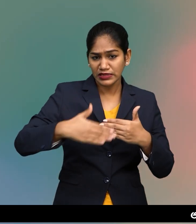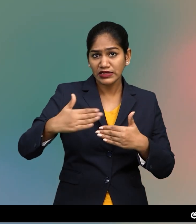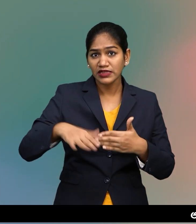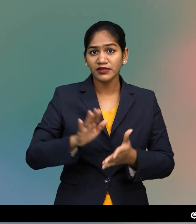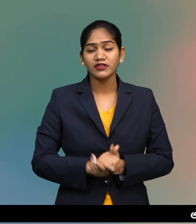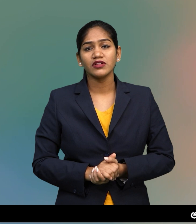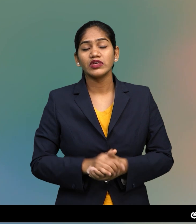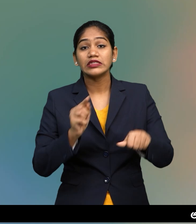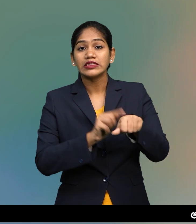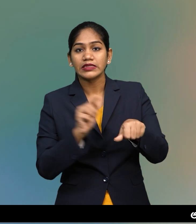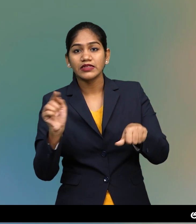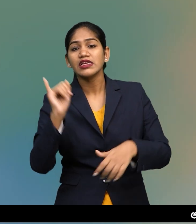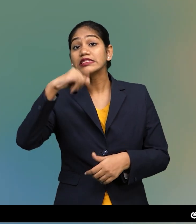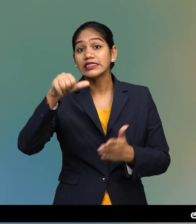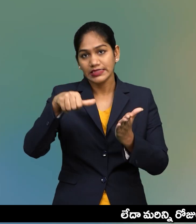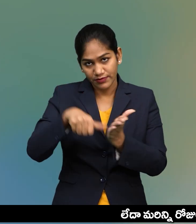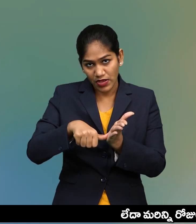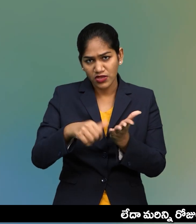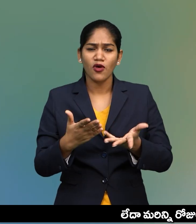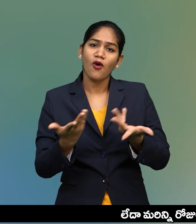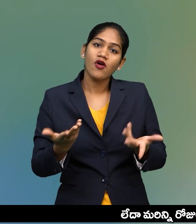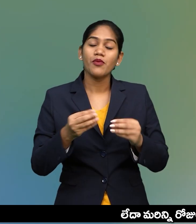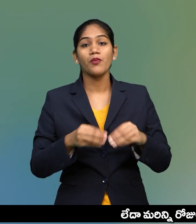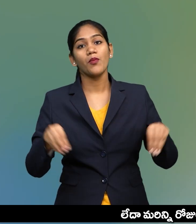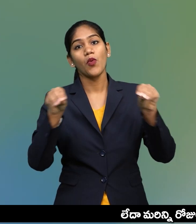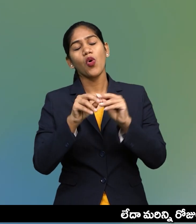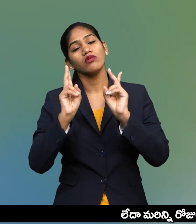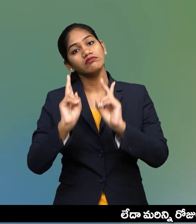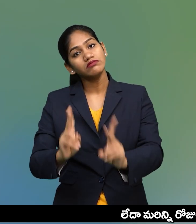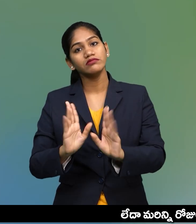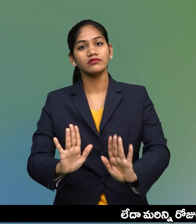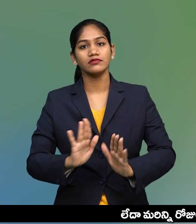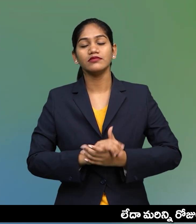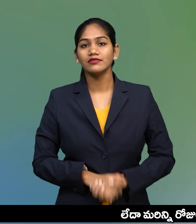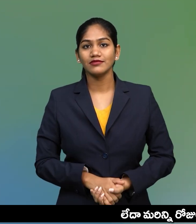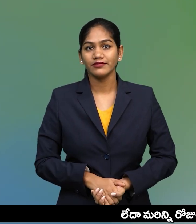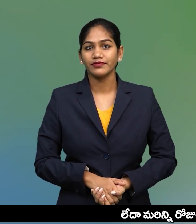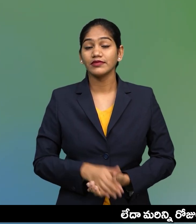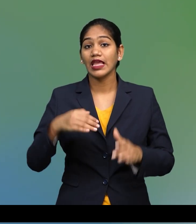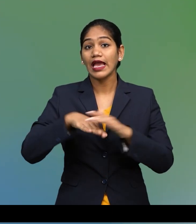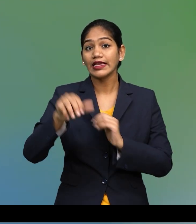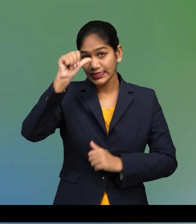6 నెలల కాలానికి లేదా మరిన్ని రోజుల పాటు నిరంతరంగా ఉండే ప్రదేశం.